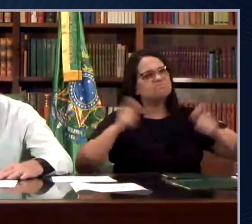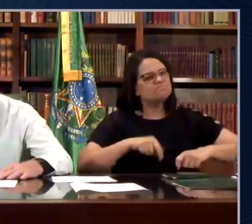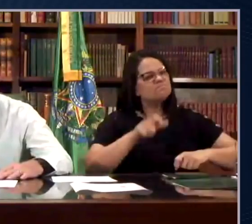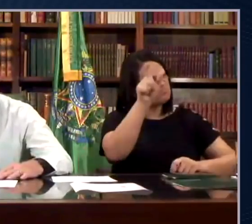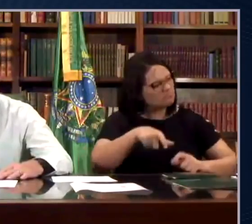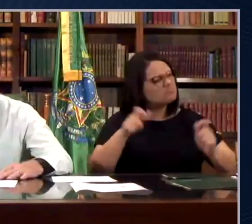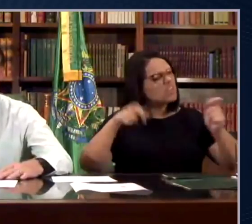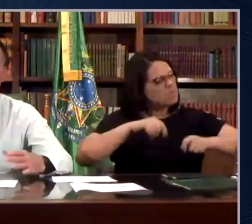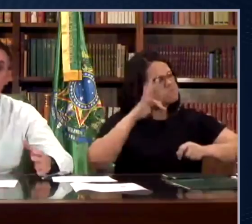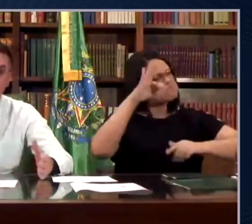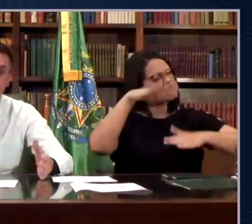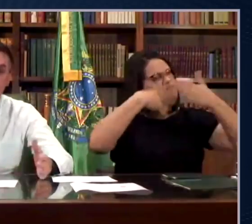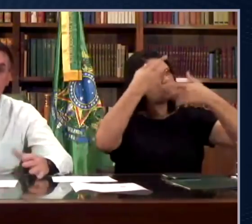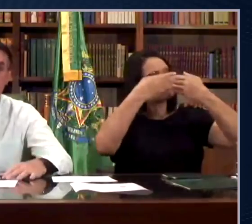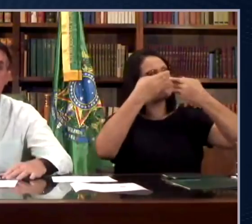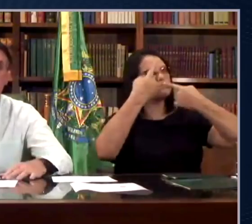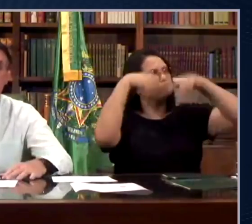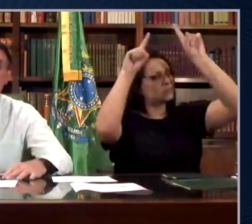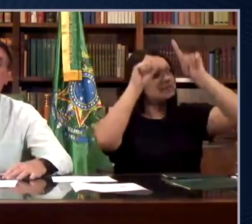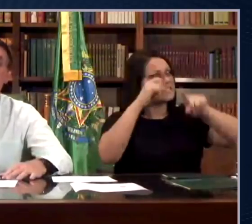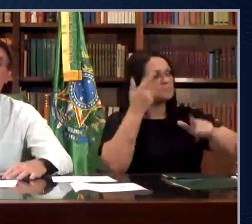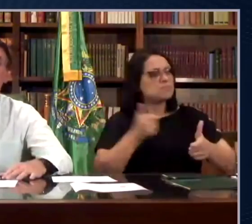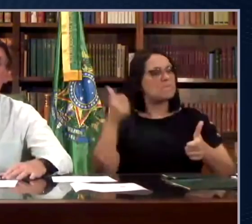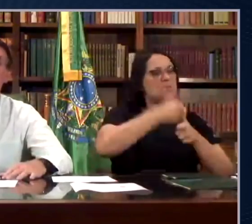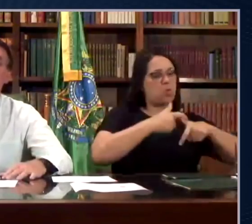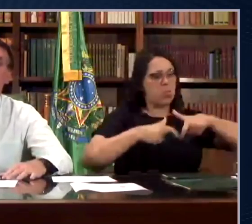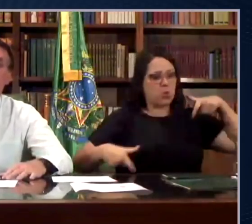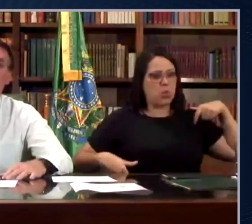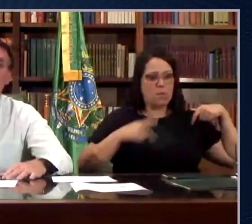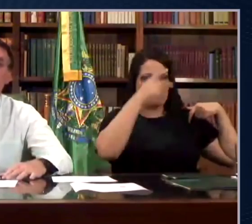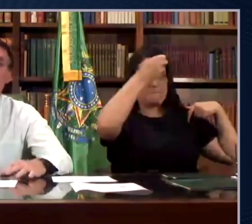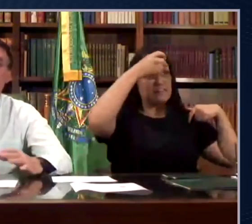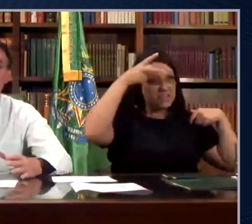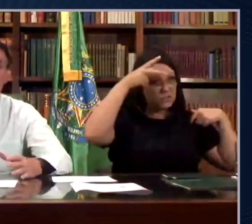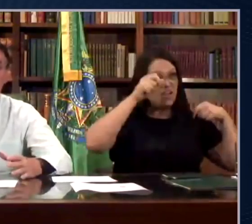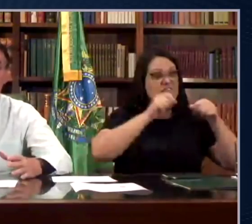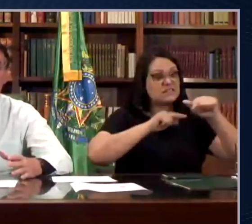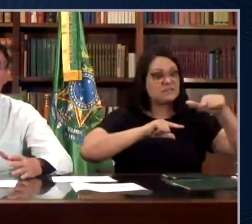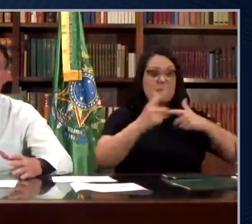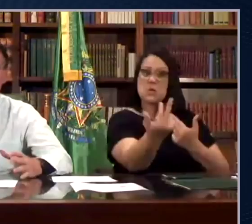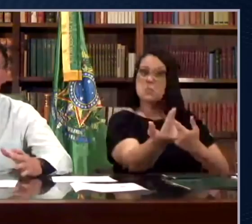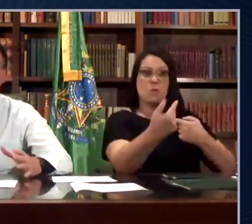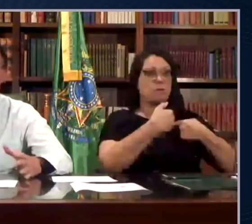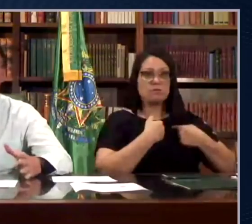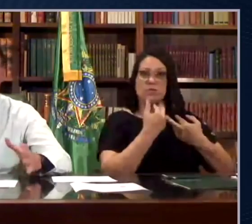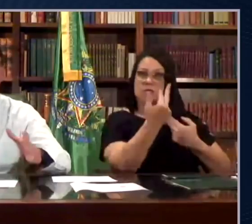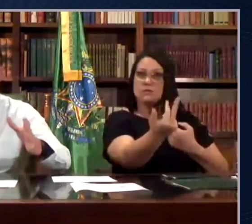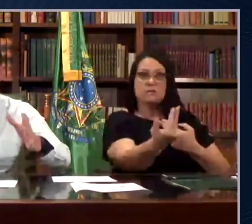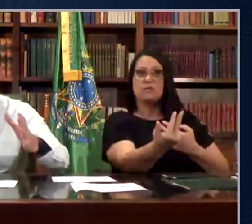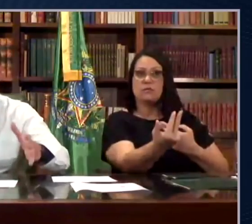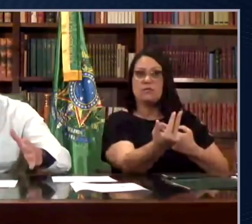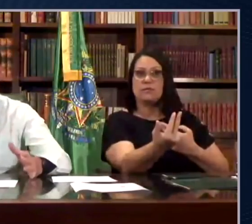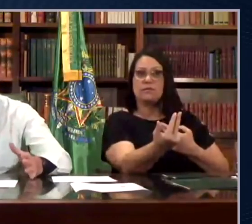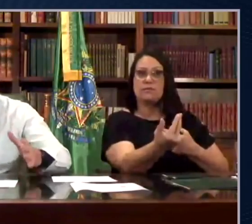tem muito futuro pela frente, e se assumir a prefeitura, ele vai fazer um trabalho semelhante ao meu, tá? Ou